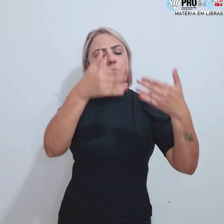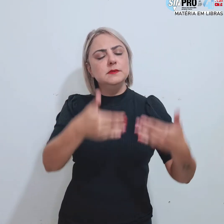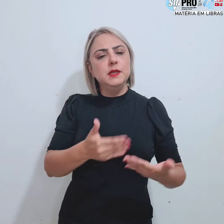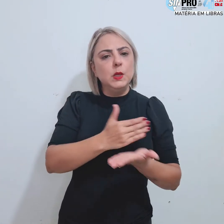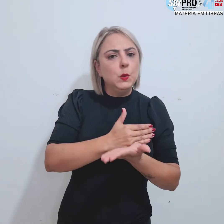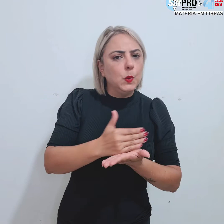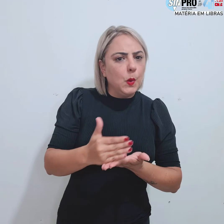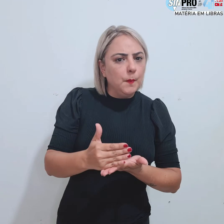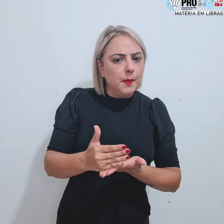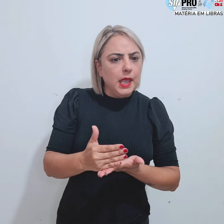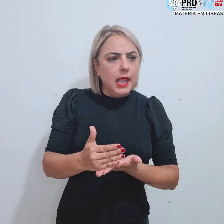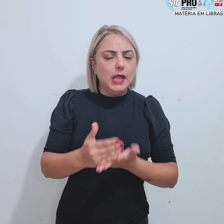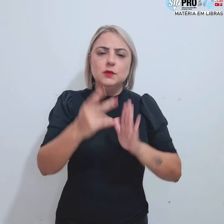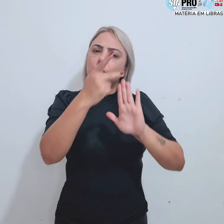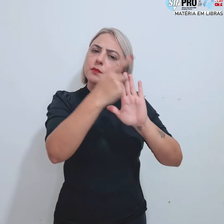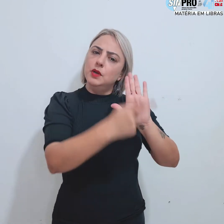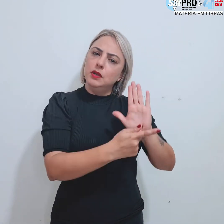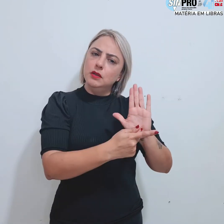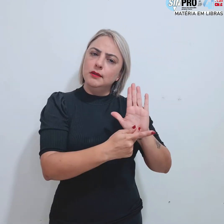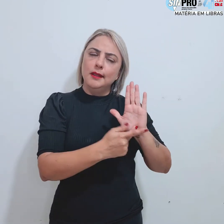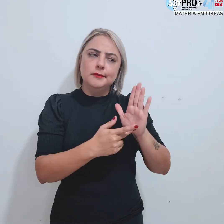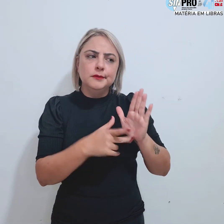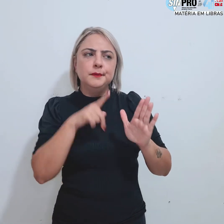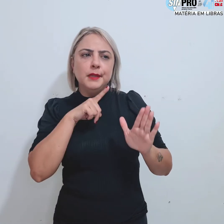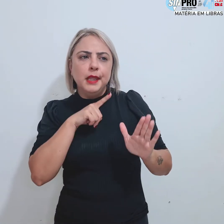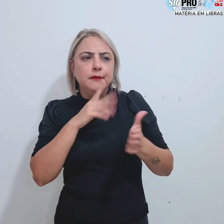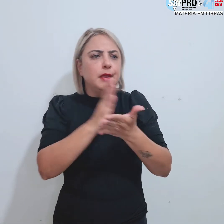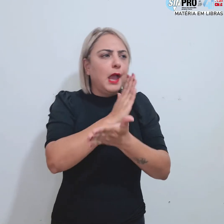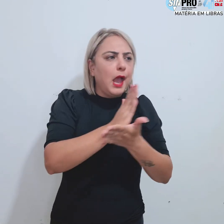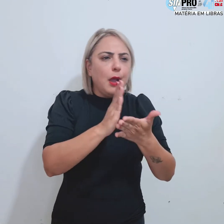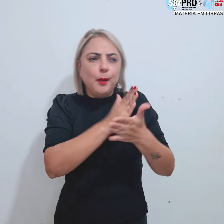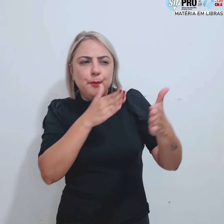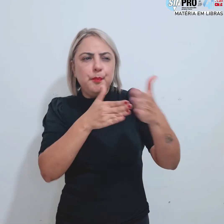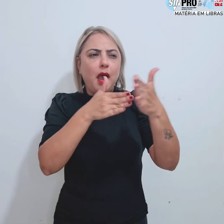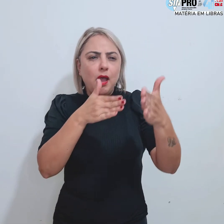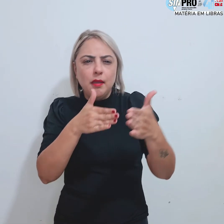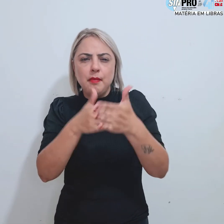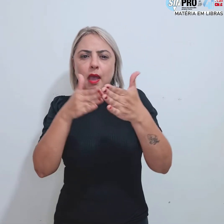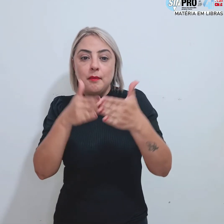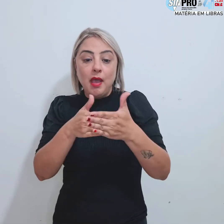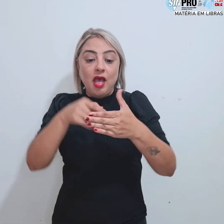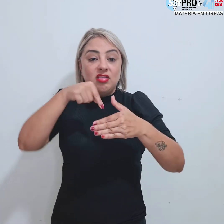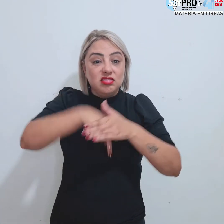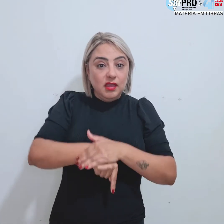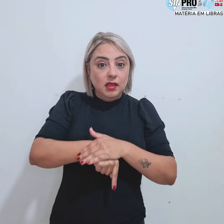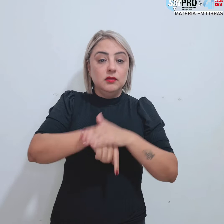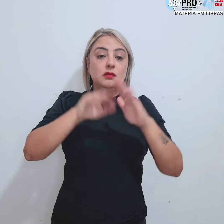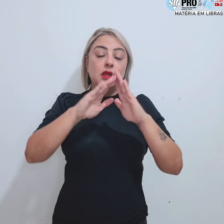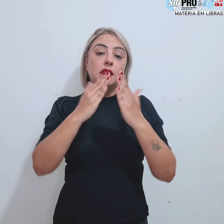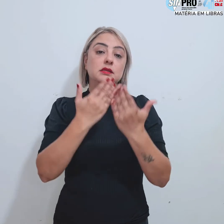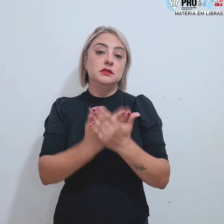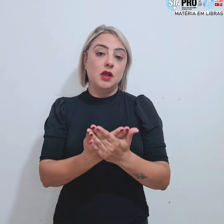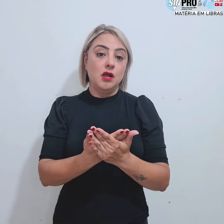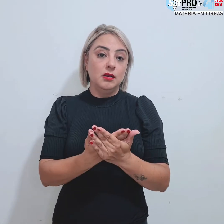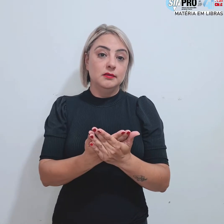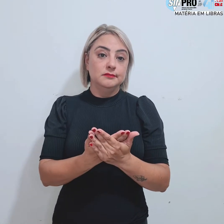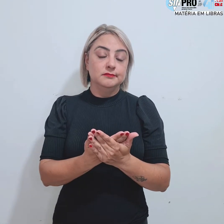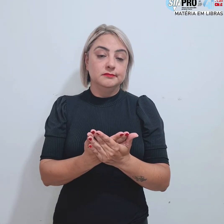fala que, no início, o projeto esbarrou em algumas questões internas e externas ao ambiente